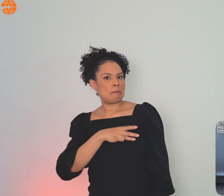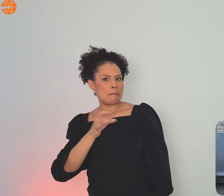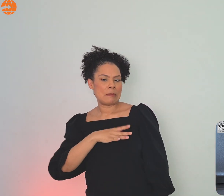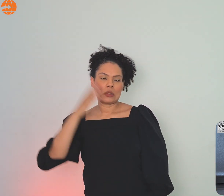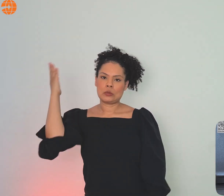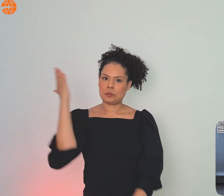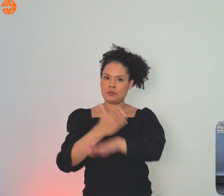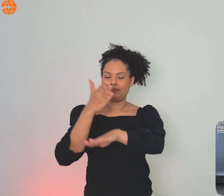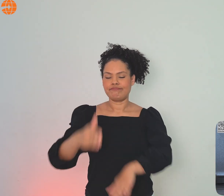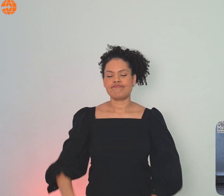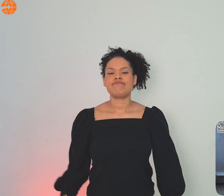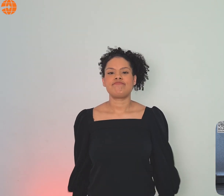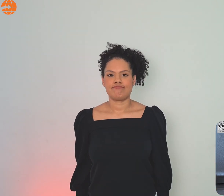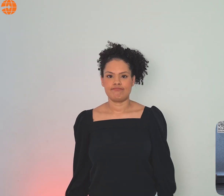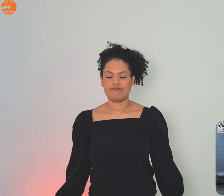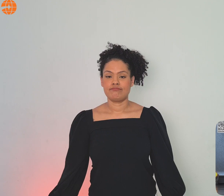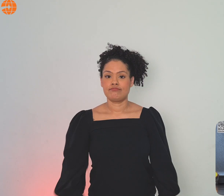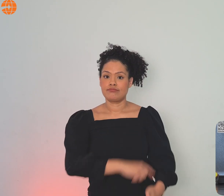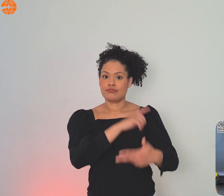Em terceiro lugar,